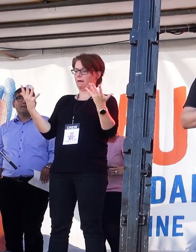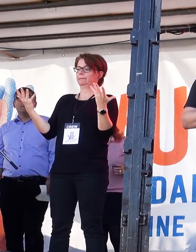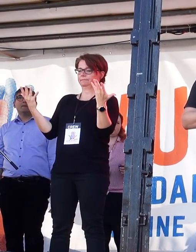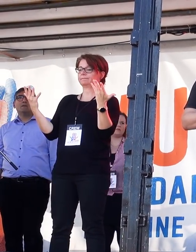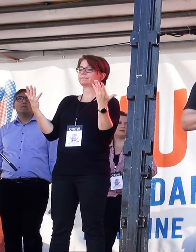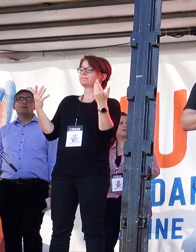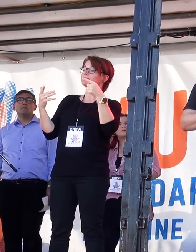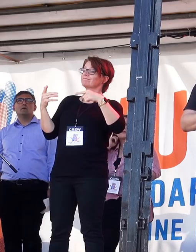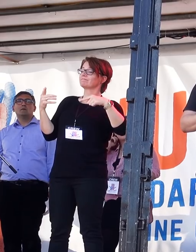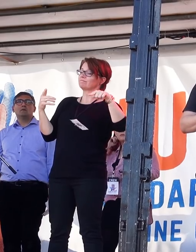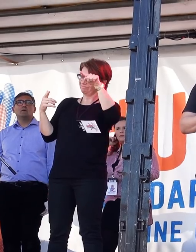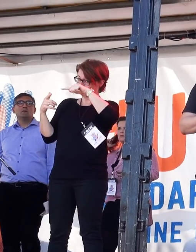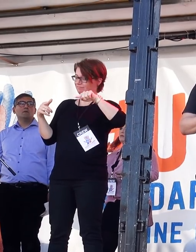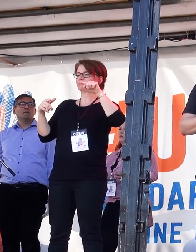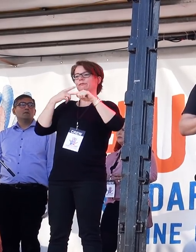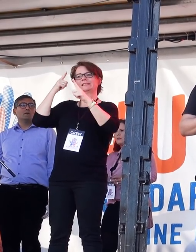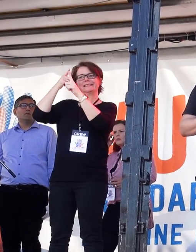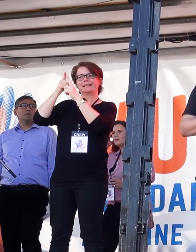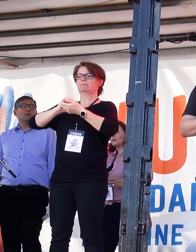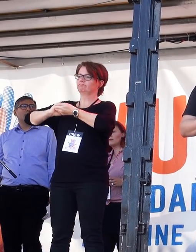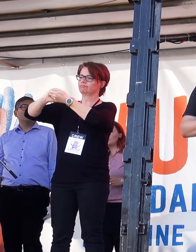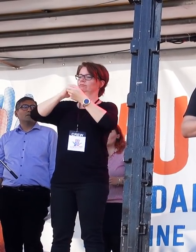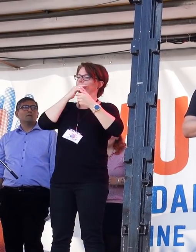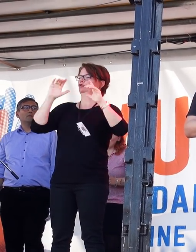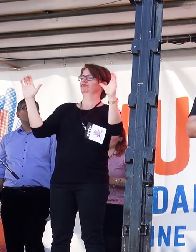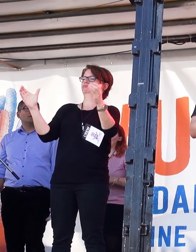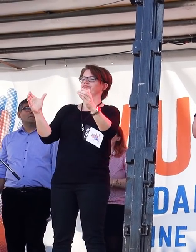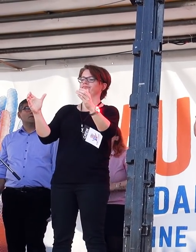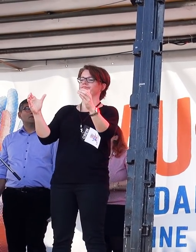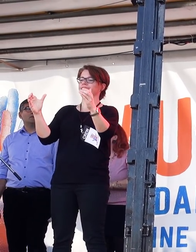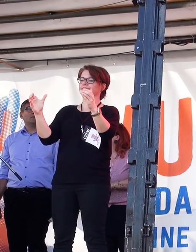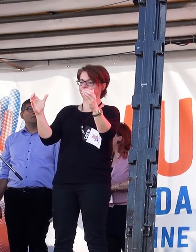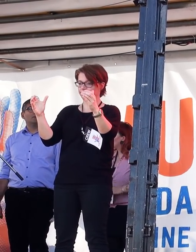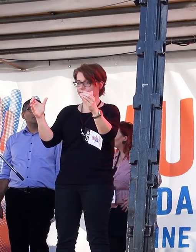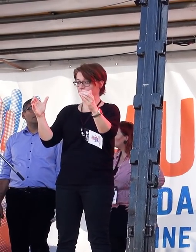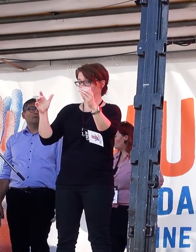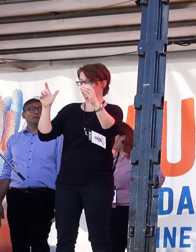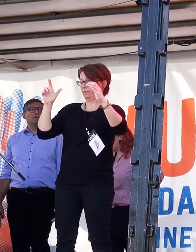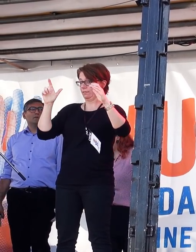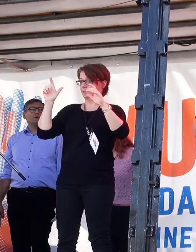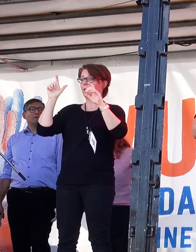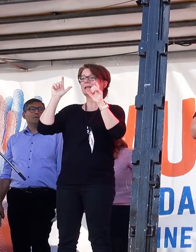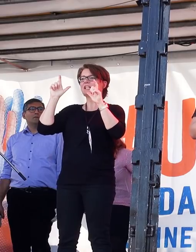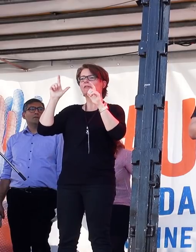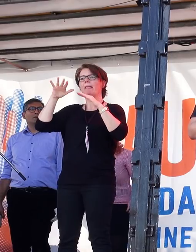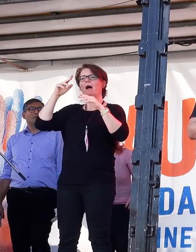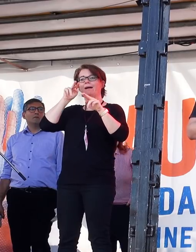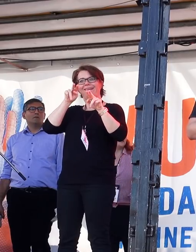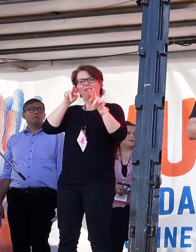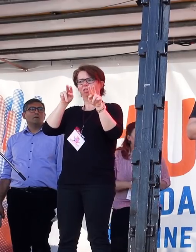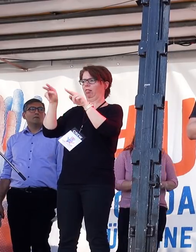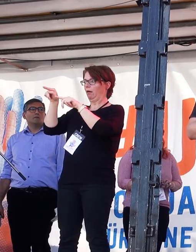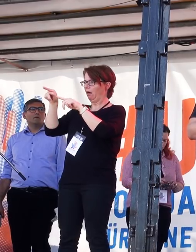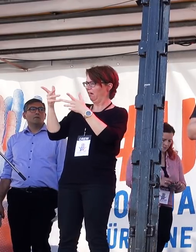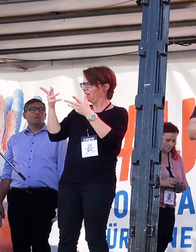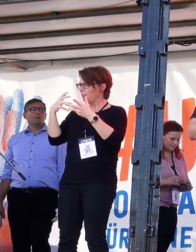verhalten. Aber sie werden in der Gesellschaft nicht wahrgenommen. Sie werden nicht wahrgenommen, weil